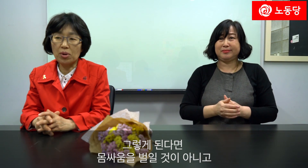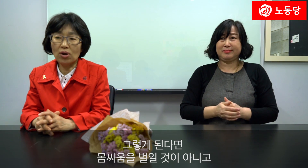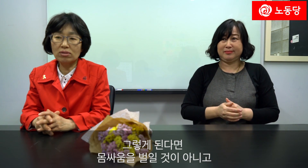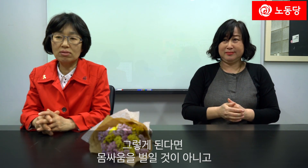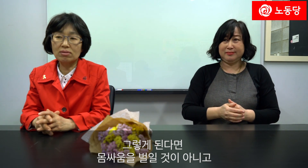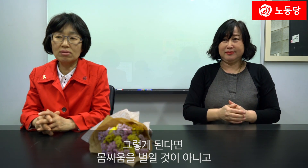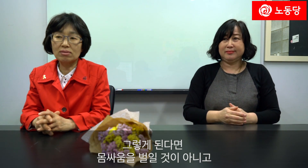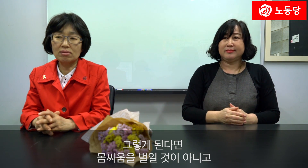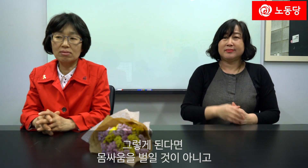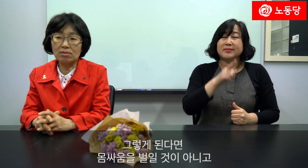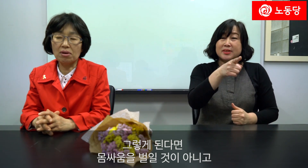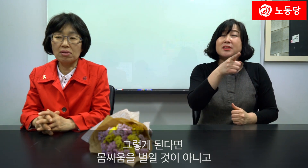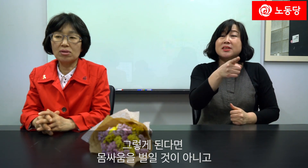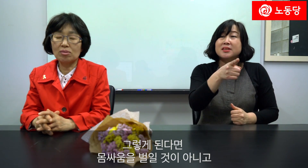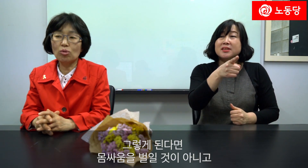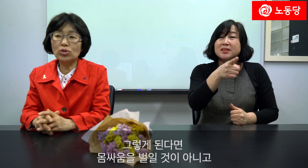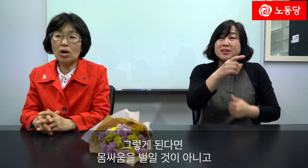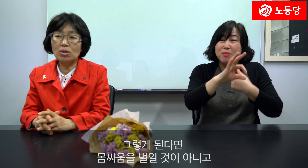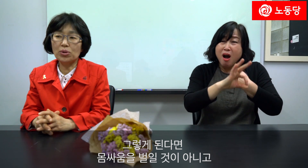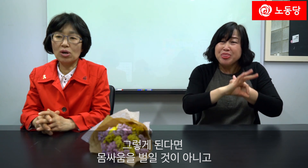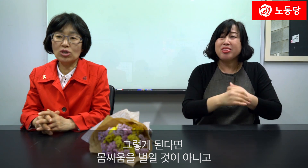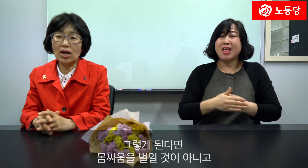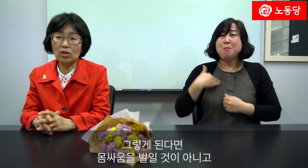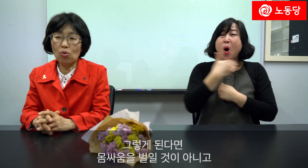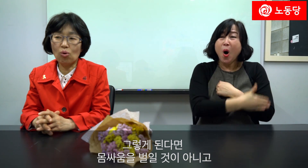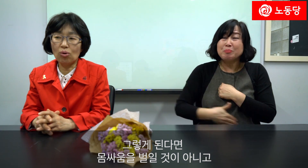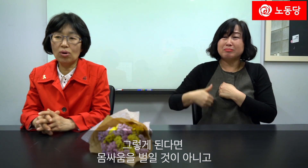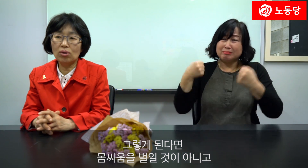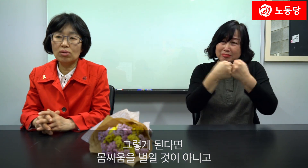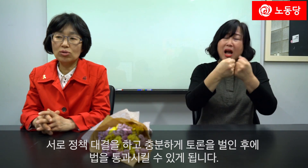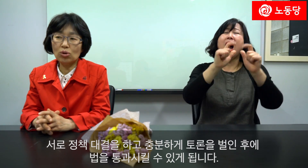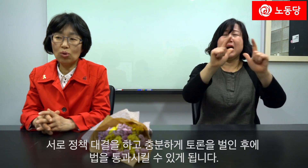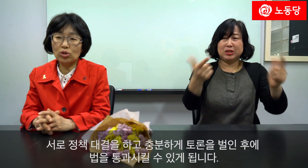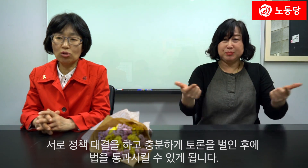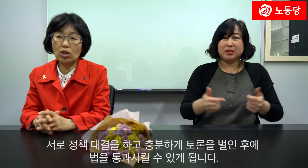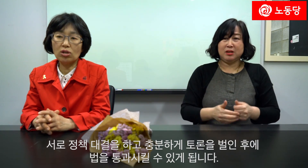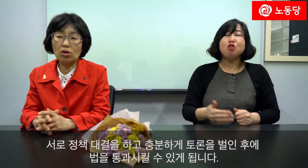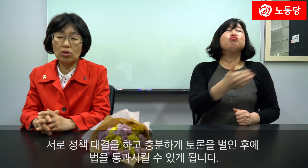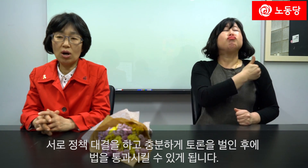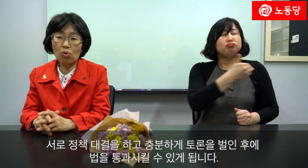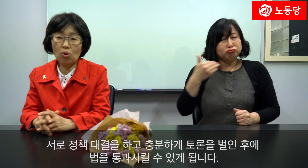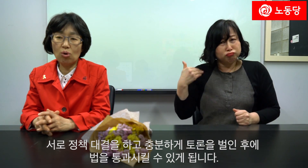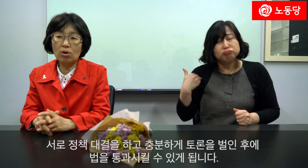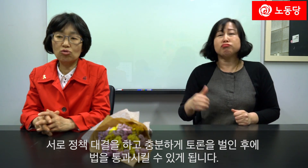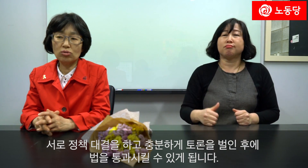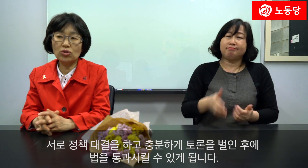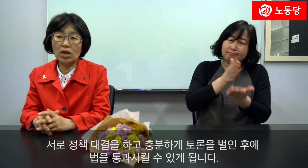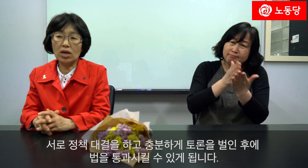그렇게 된다면 몸싸움을 벌일 것이 아니고 서로 정책 대결을